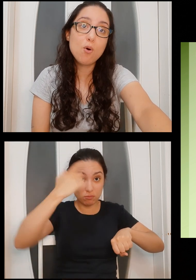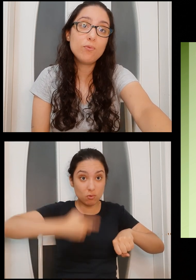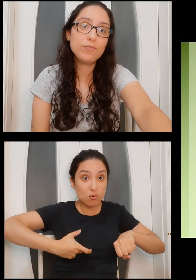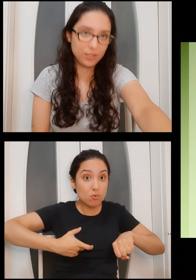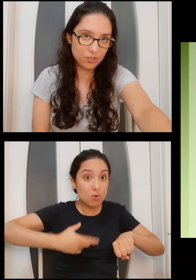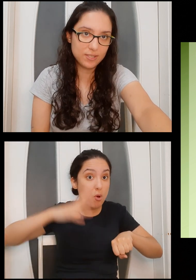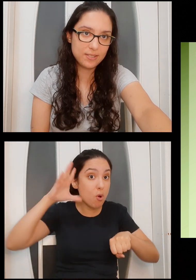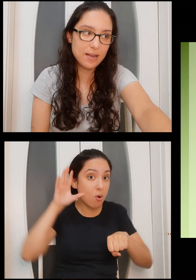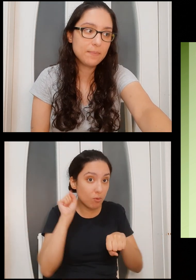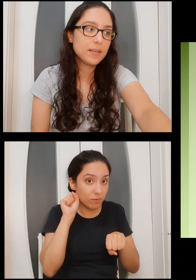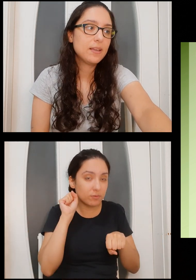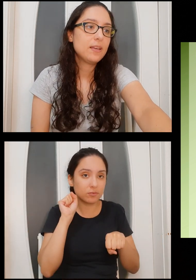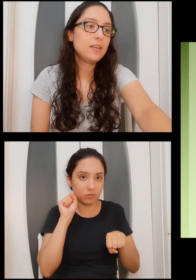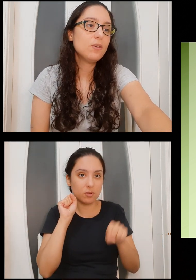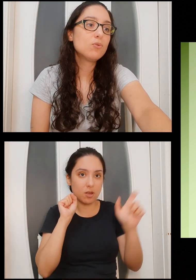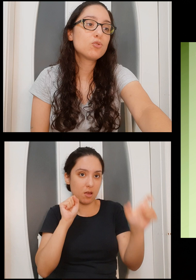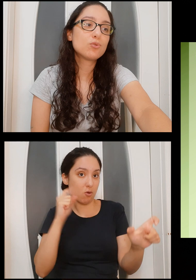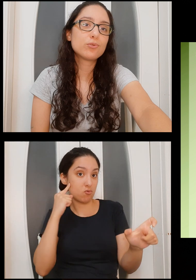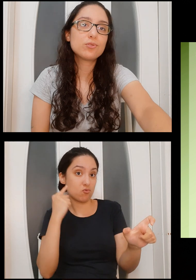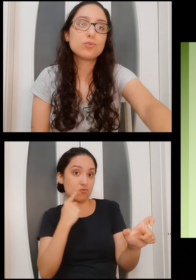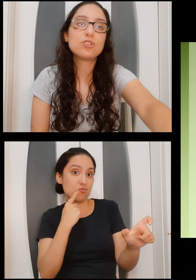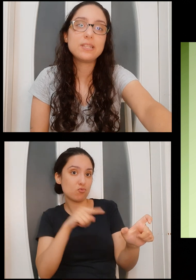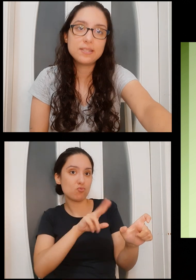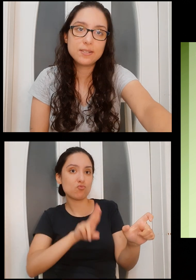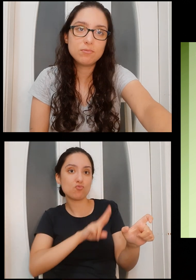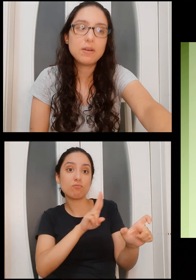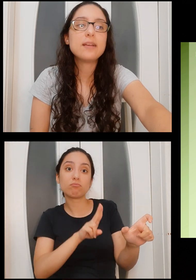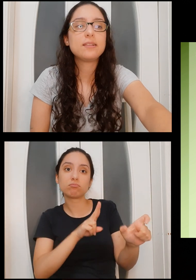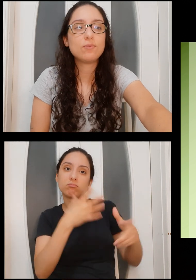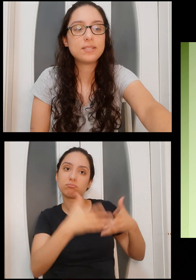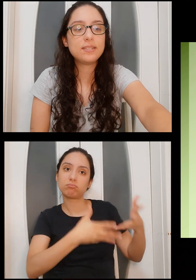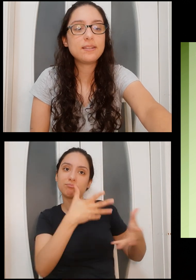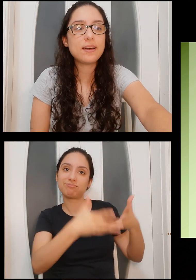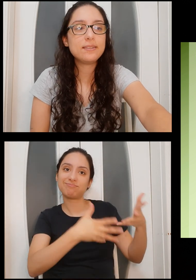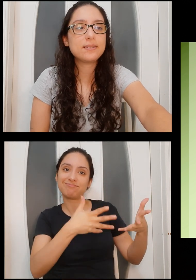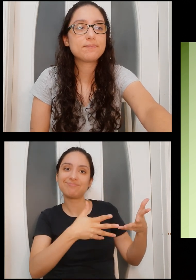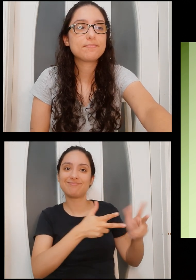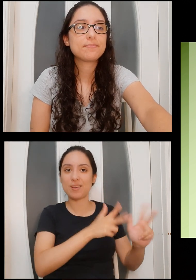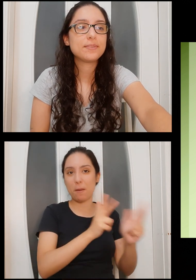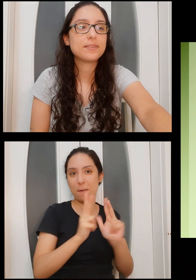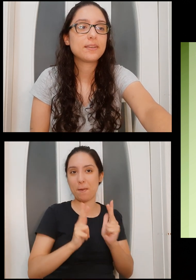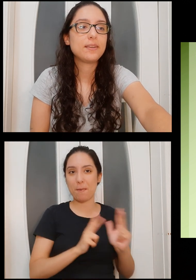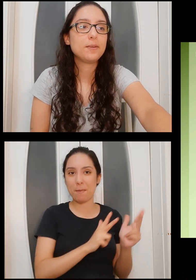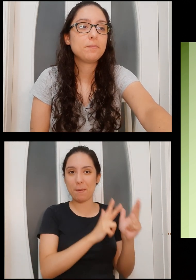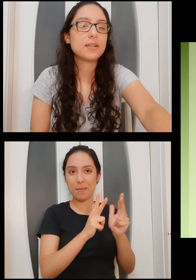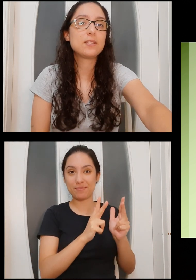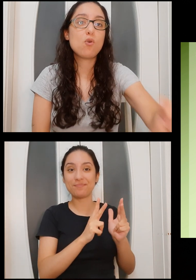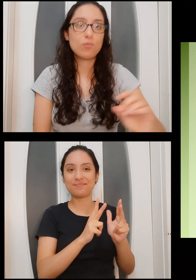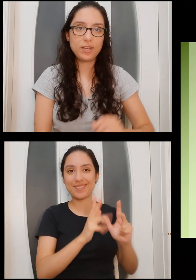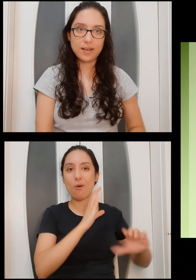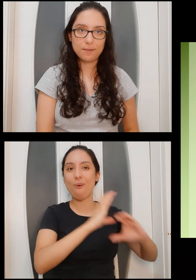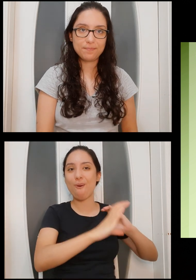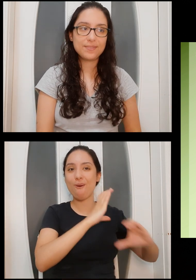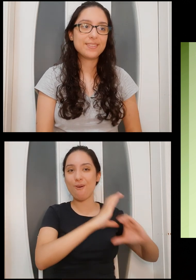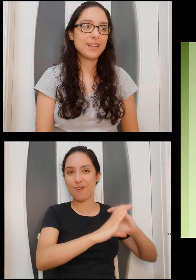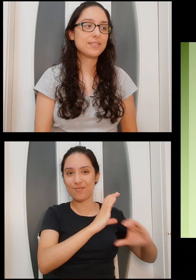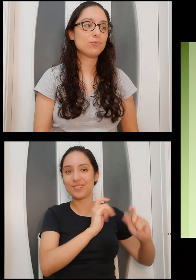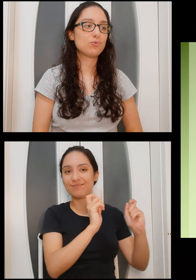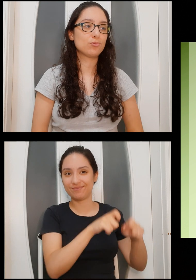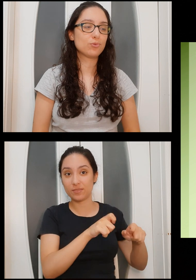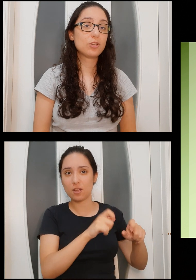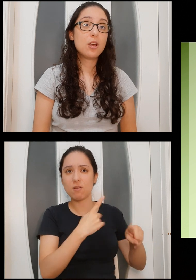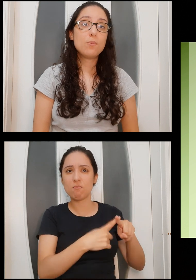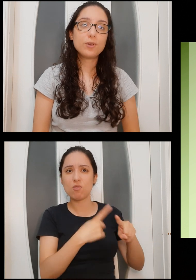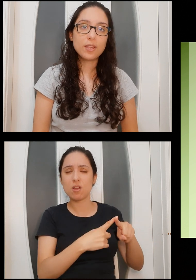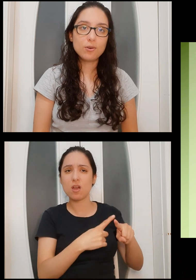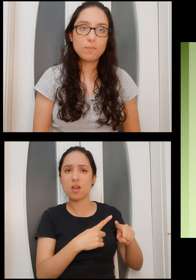de ouvintes, tá? E os surdos que utilizam a língua de sinais para se comunicar, né? São